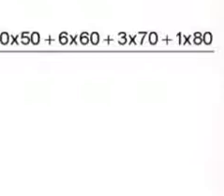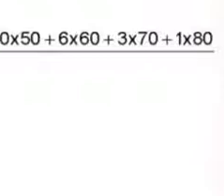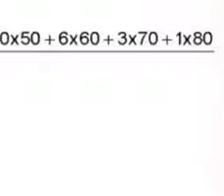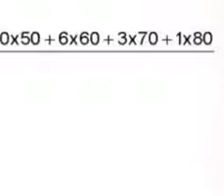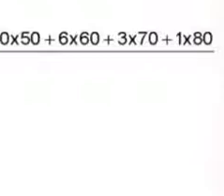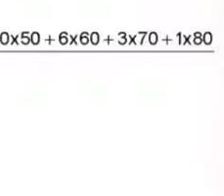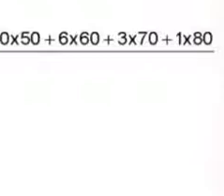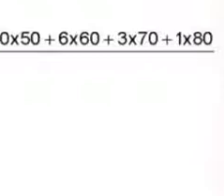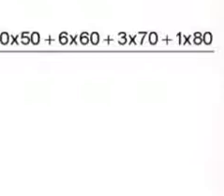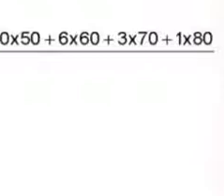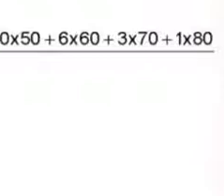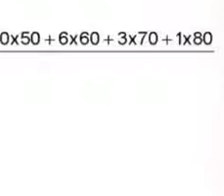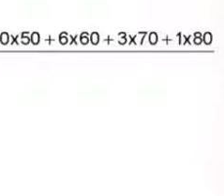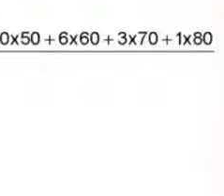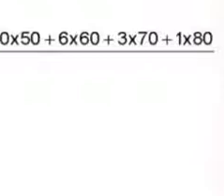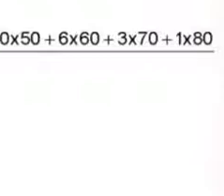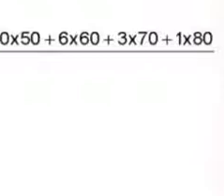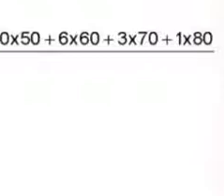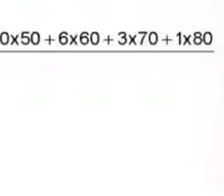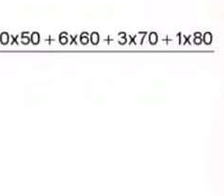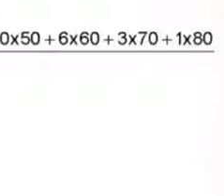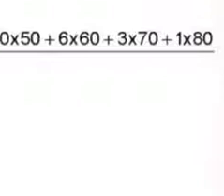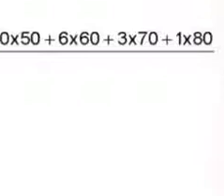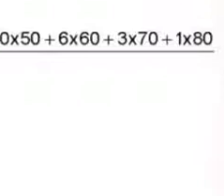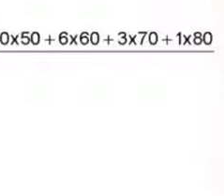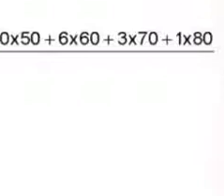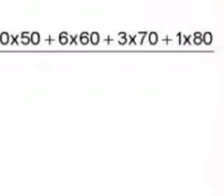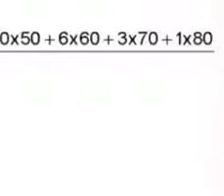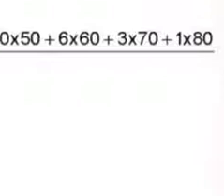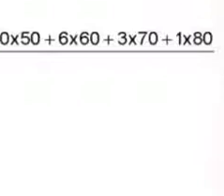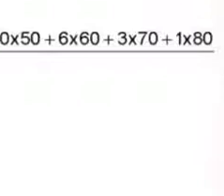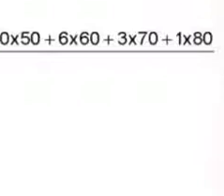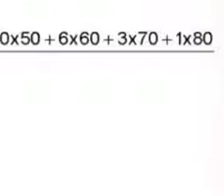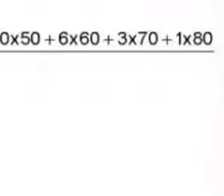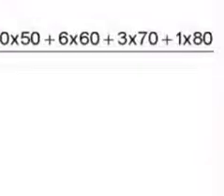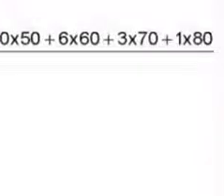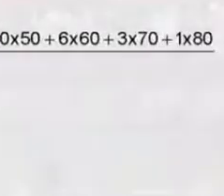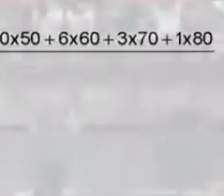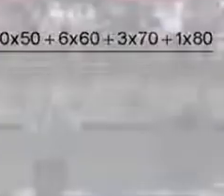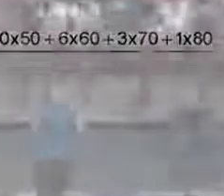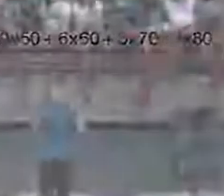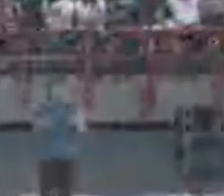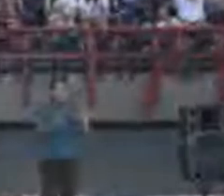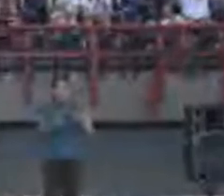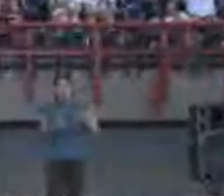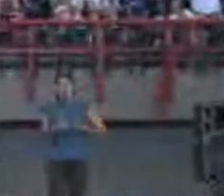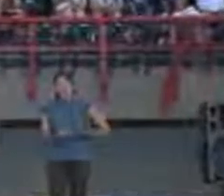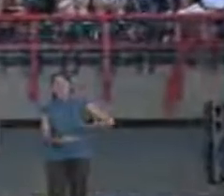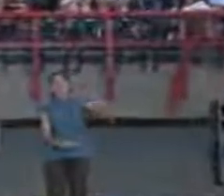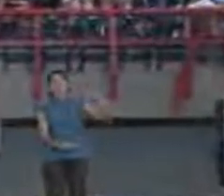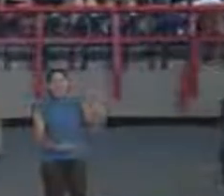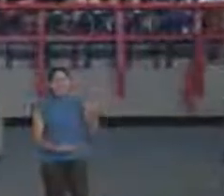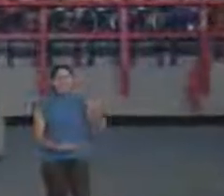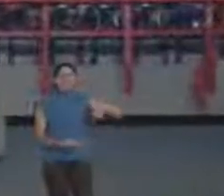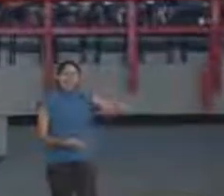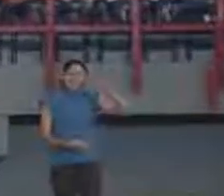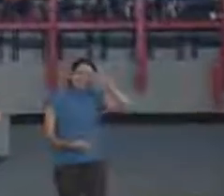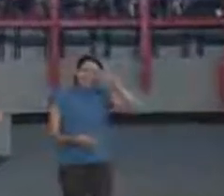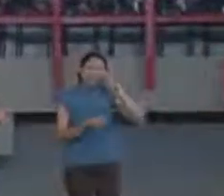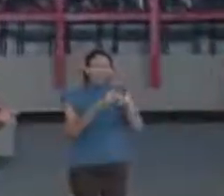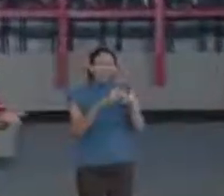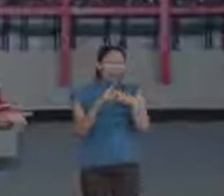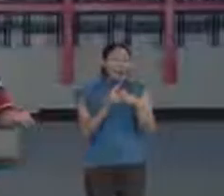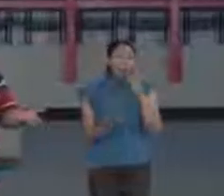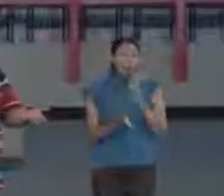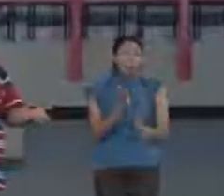mais 30 mais 30 mais 30. Só que a gente aprendeu há alguns milhares de anos o algoritmo da multiplicação